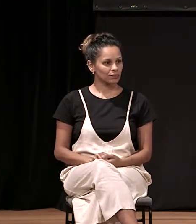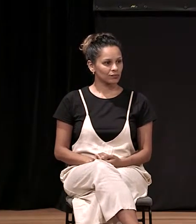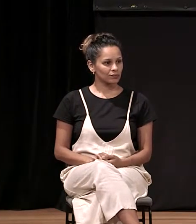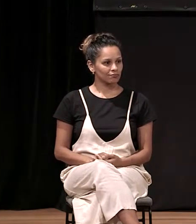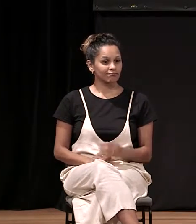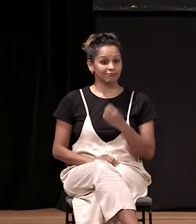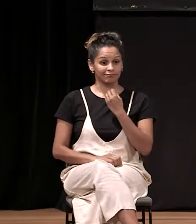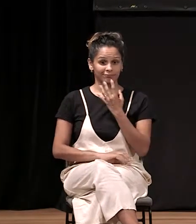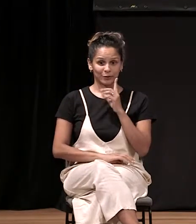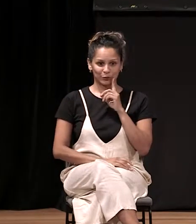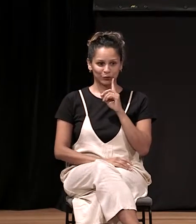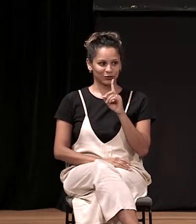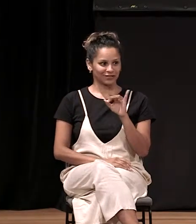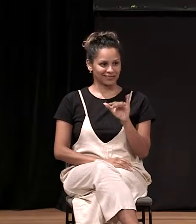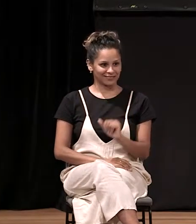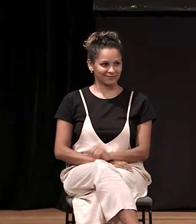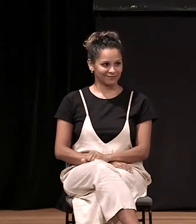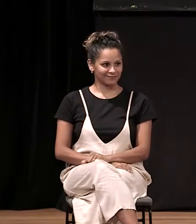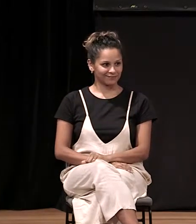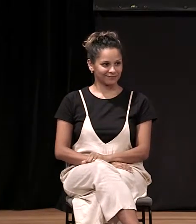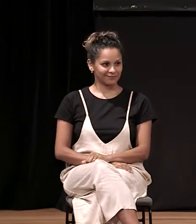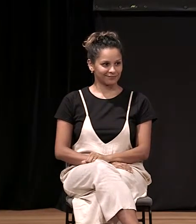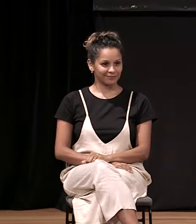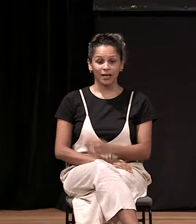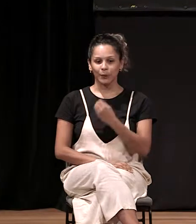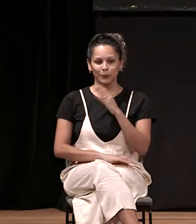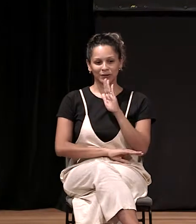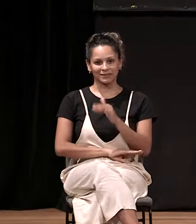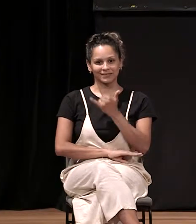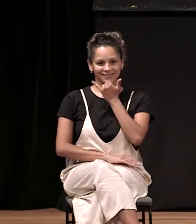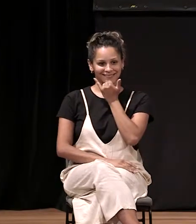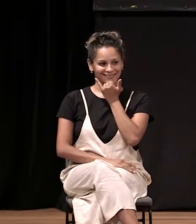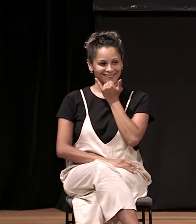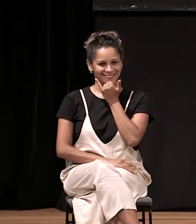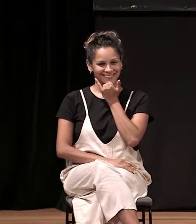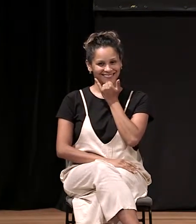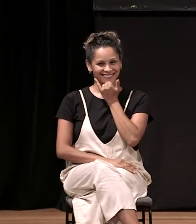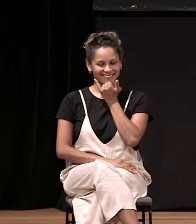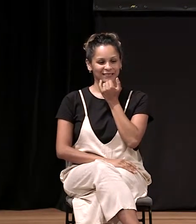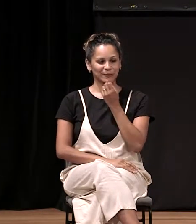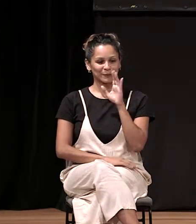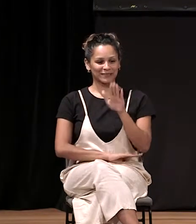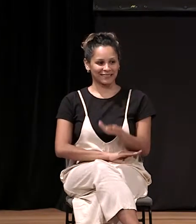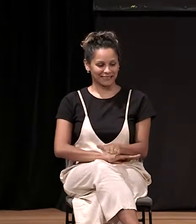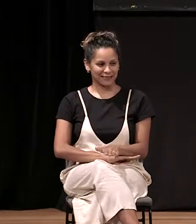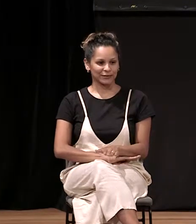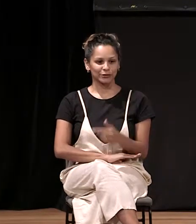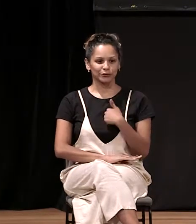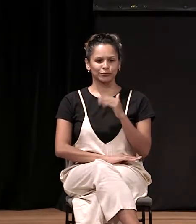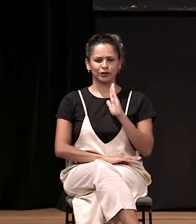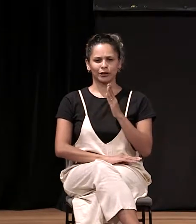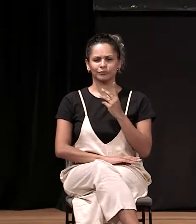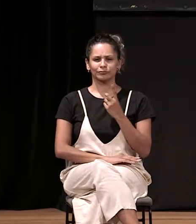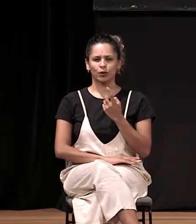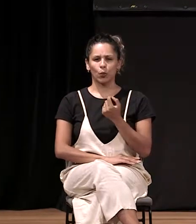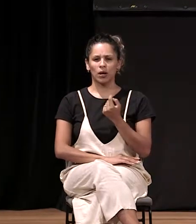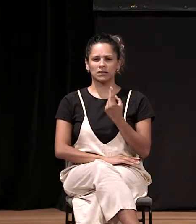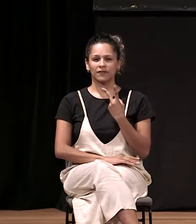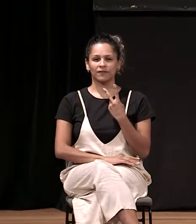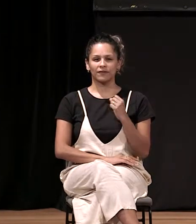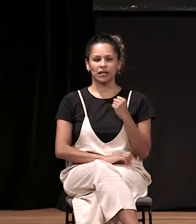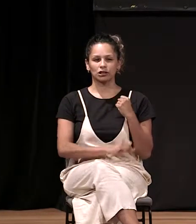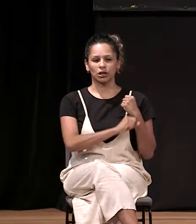Bom dia. Eu trabalho há quase... boa tarde, desculpa. Eu trabalho há quase 20 anos também na área da